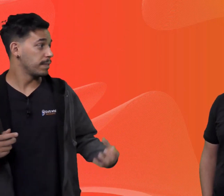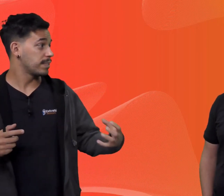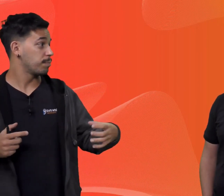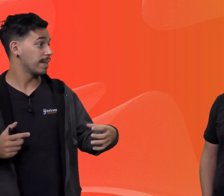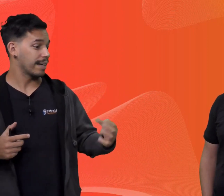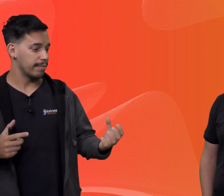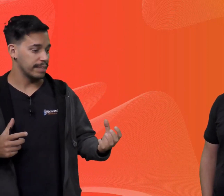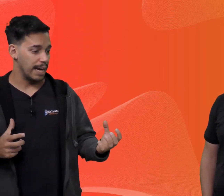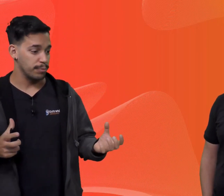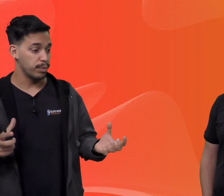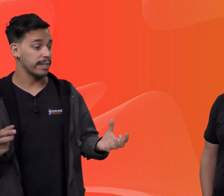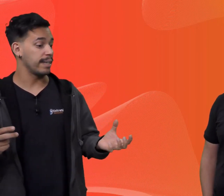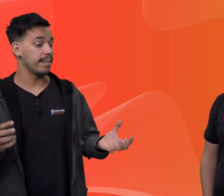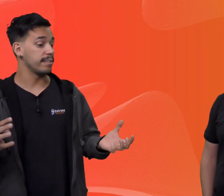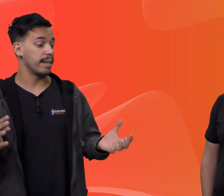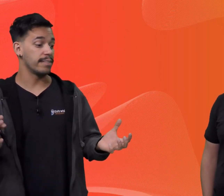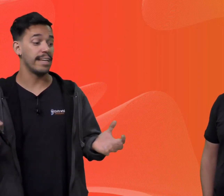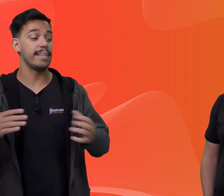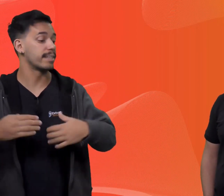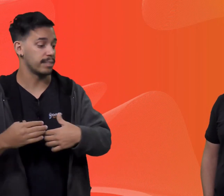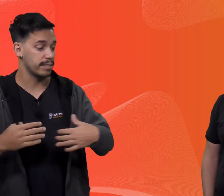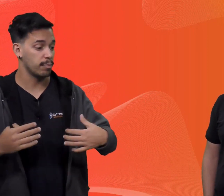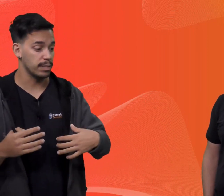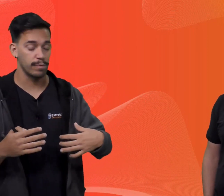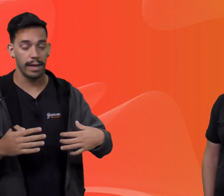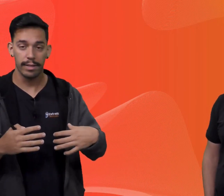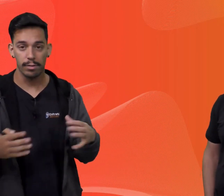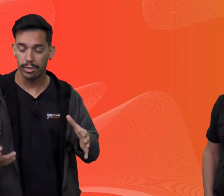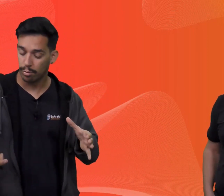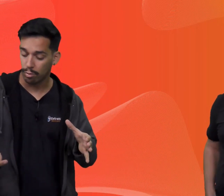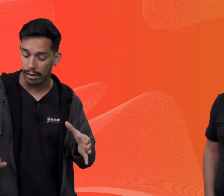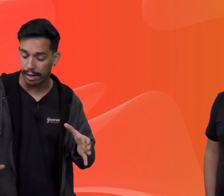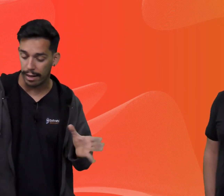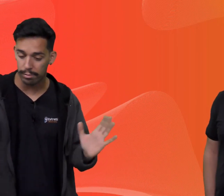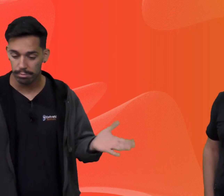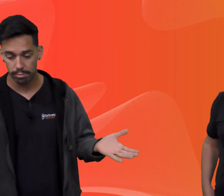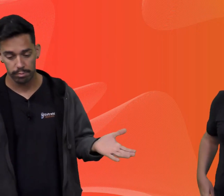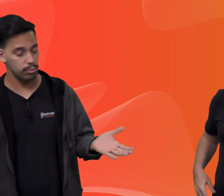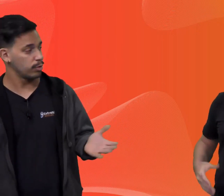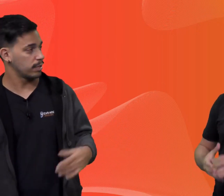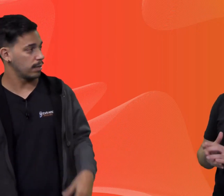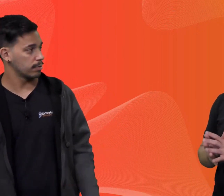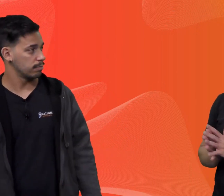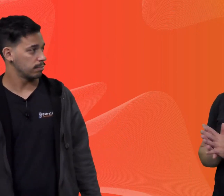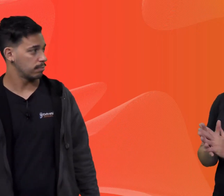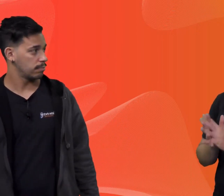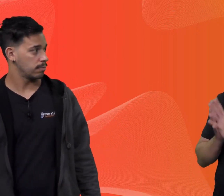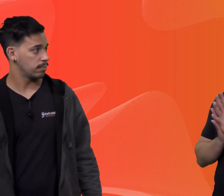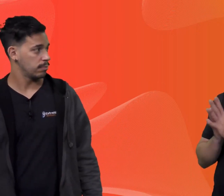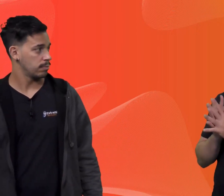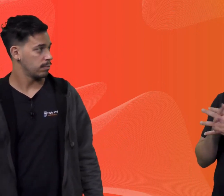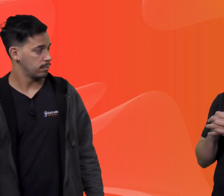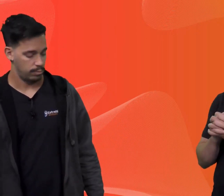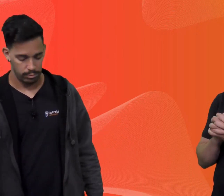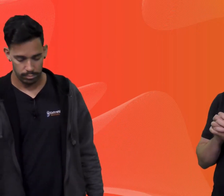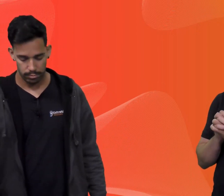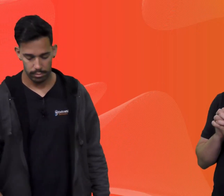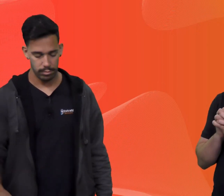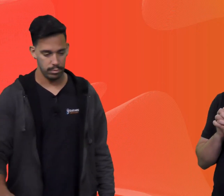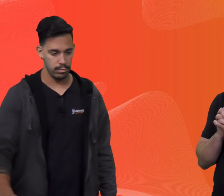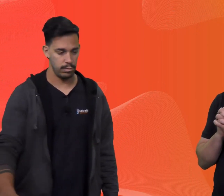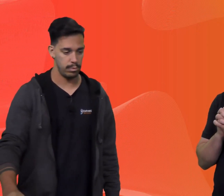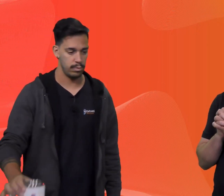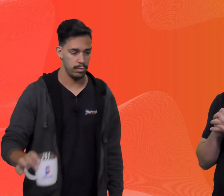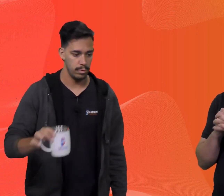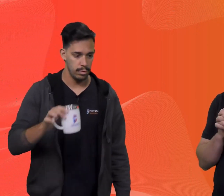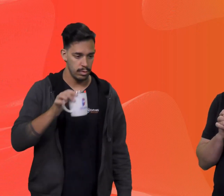No princípio da gravidade, por que ele teria que ser uma esfera e não ser um quadrado, losango? A questão da esfera é a seguinte, se a gente imagina a